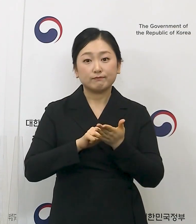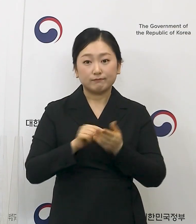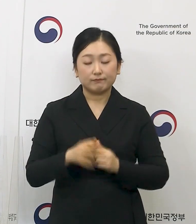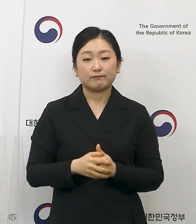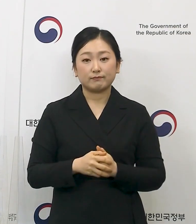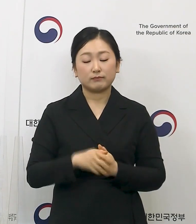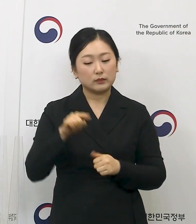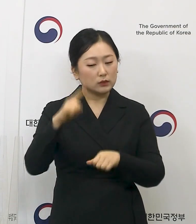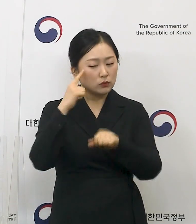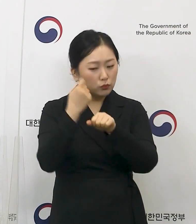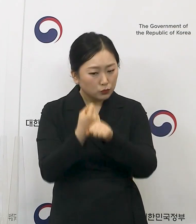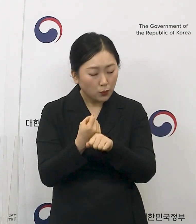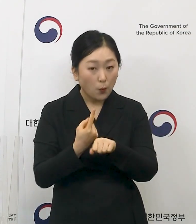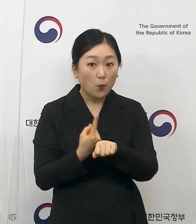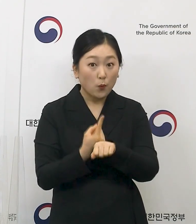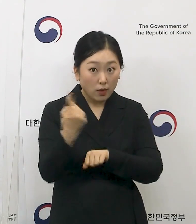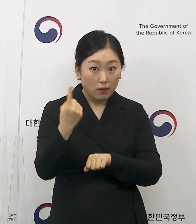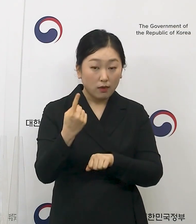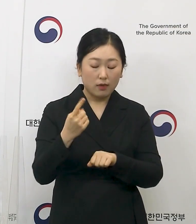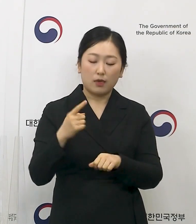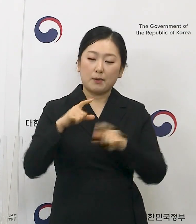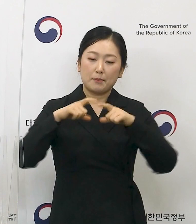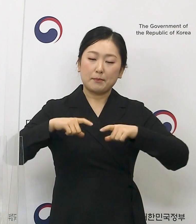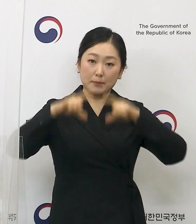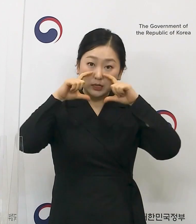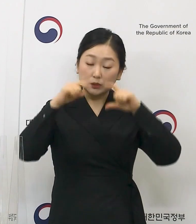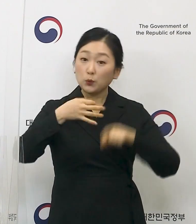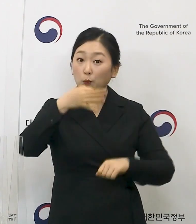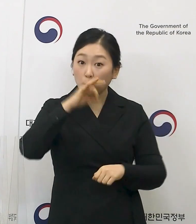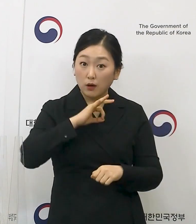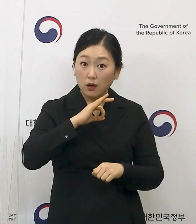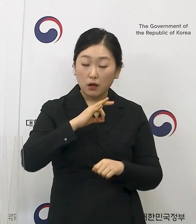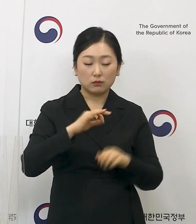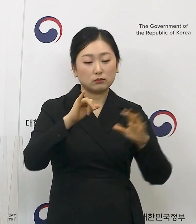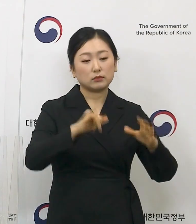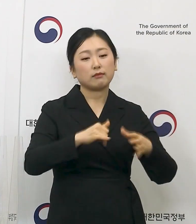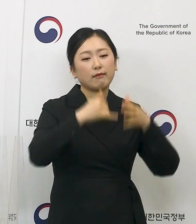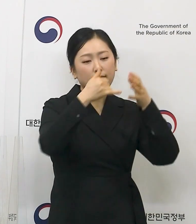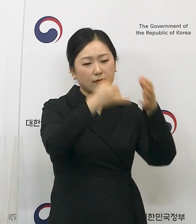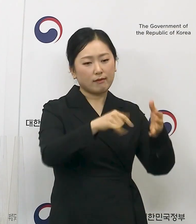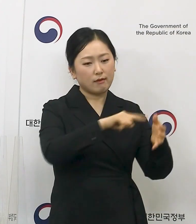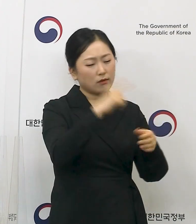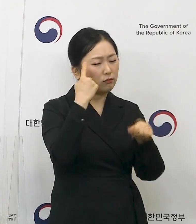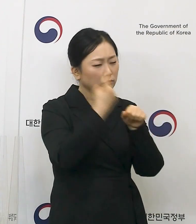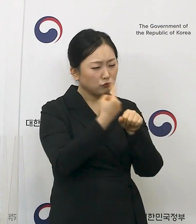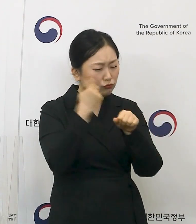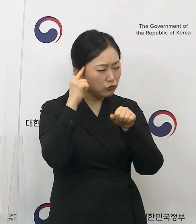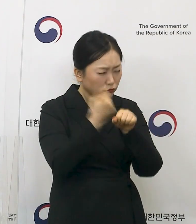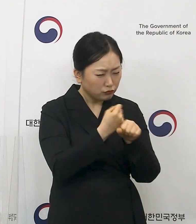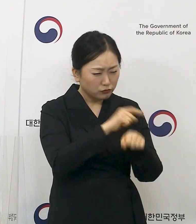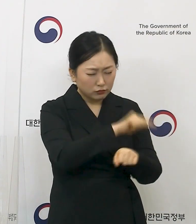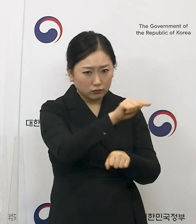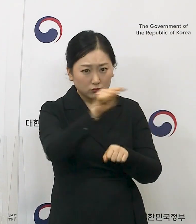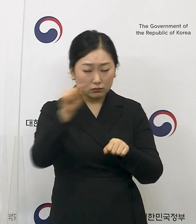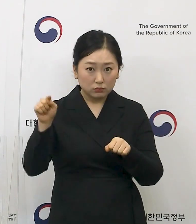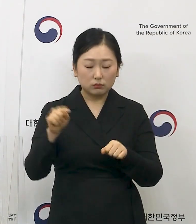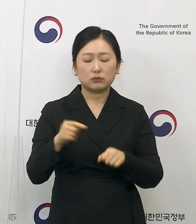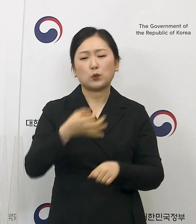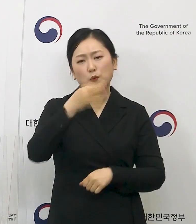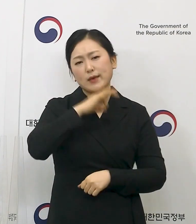이번 대규모 연구 외에도 그간 마스크 효과는 세계 다수 연구에서 일관되게 인정되어 왔습니다.